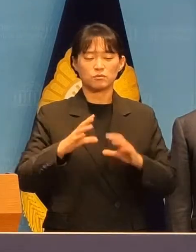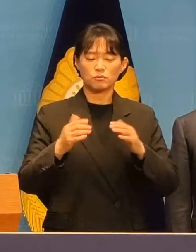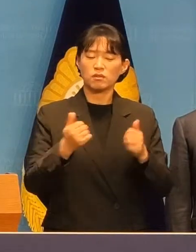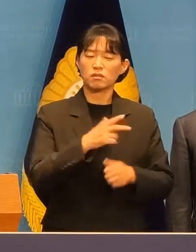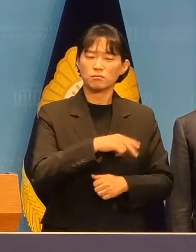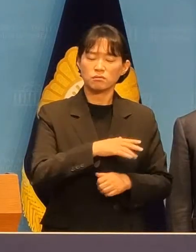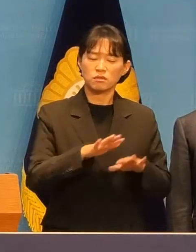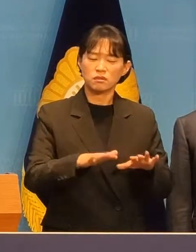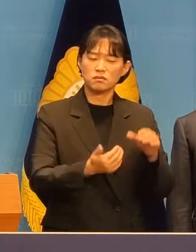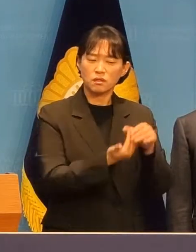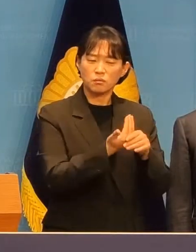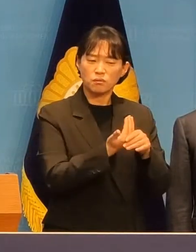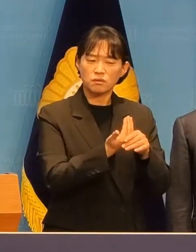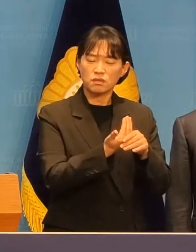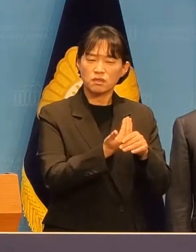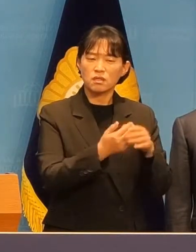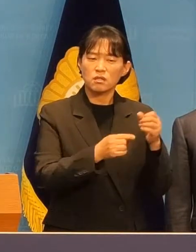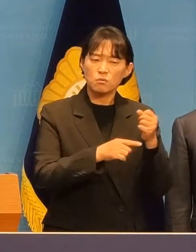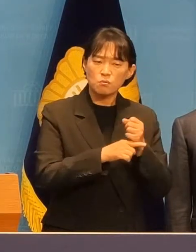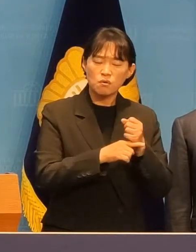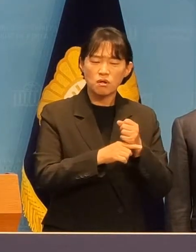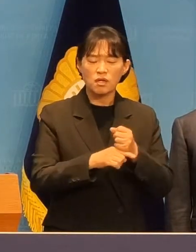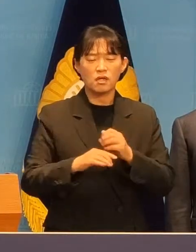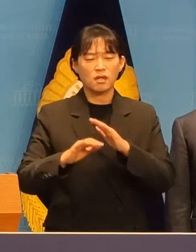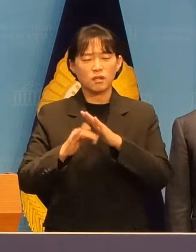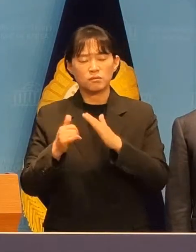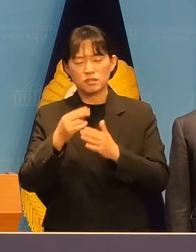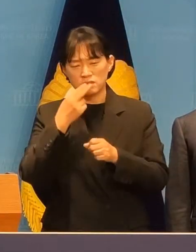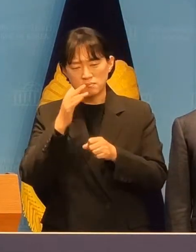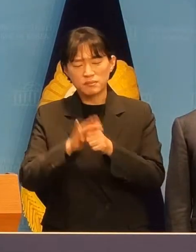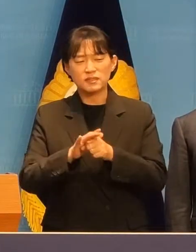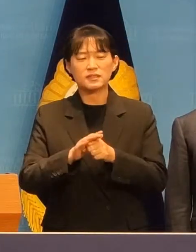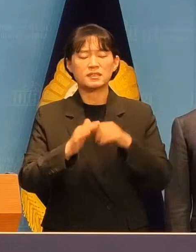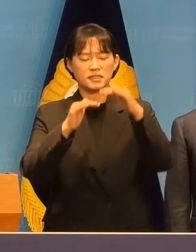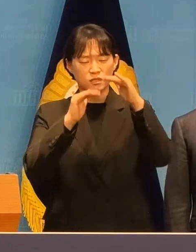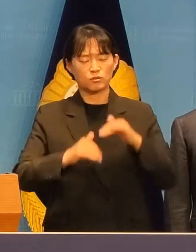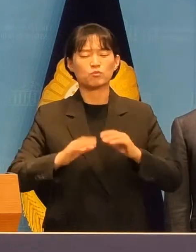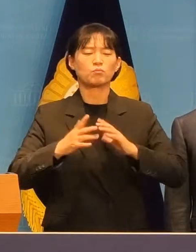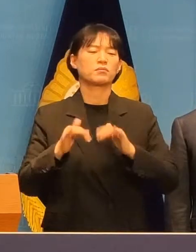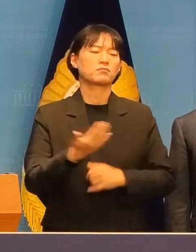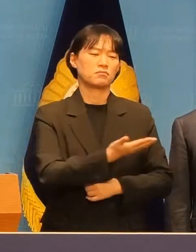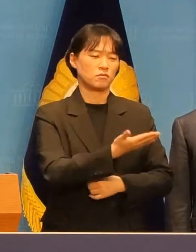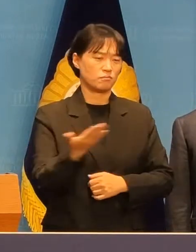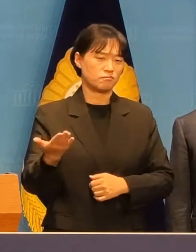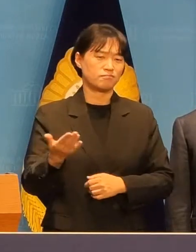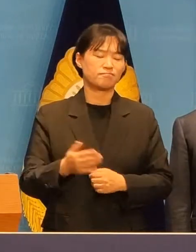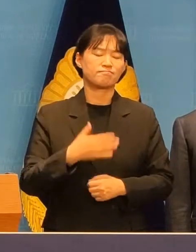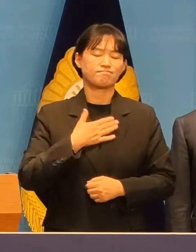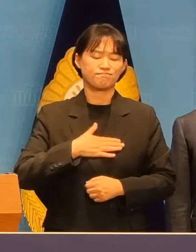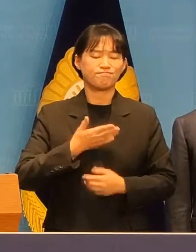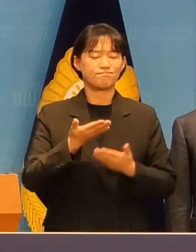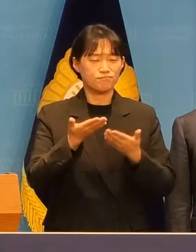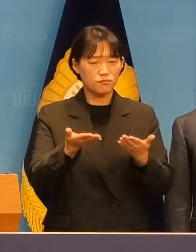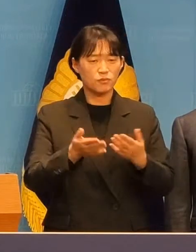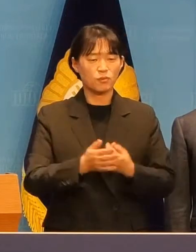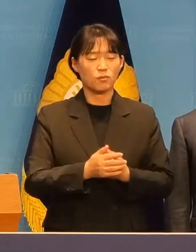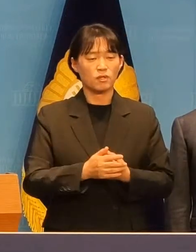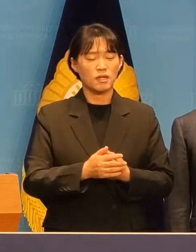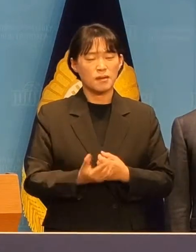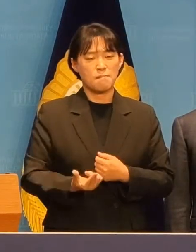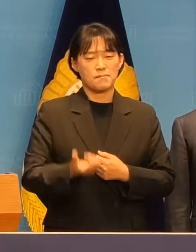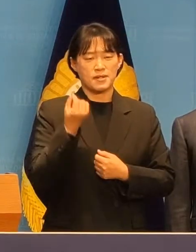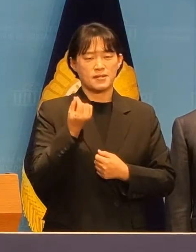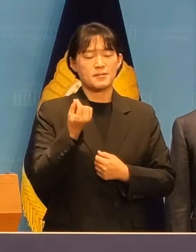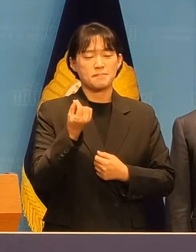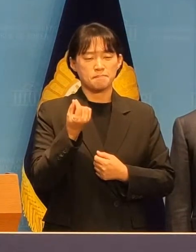국회의원은 이 사건의 개요와 유족들의 억울한 사연을 국민 여러분께 알리고 이를 조속히